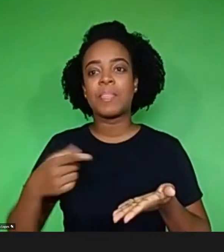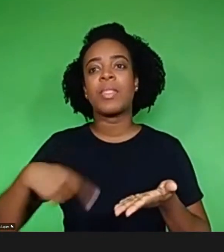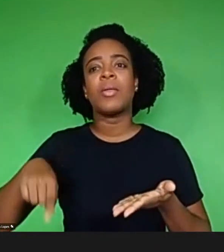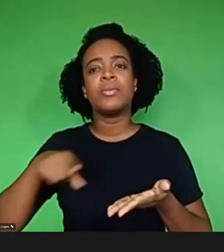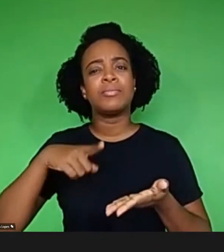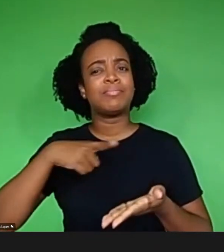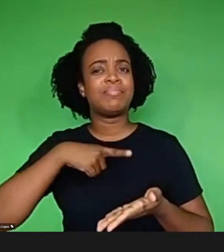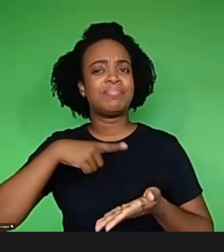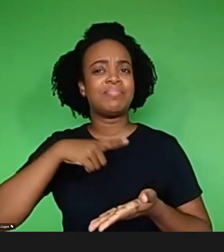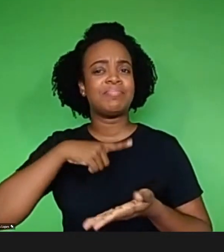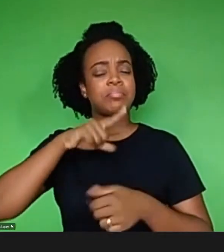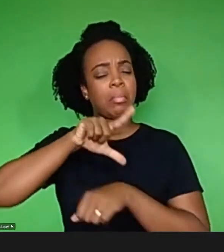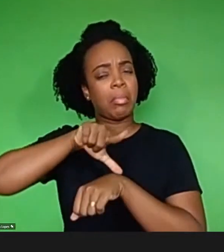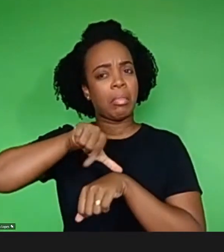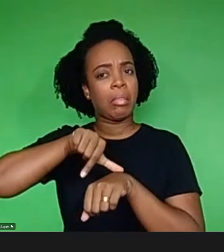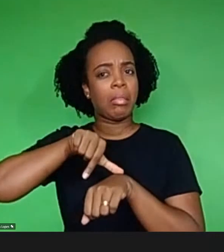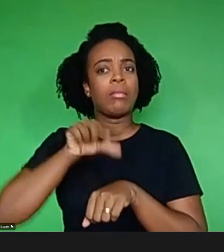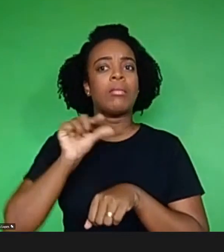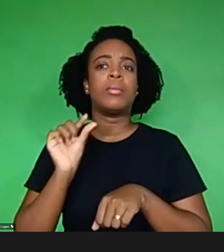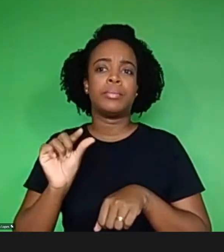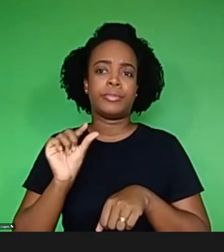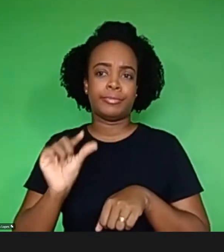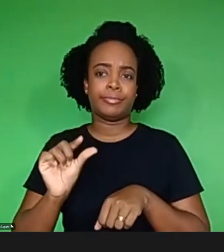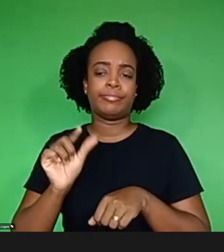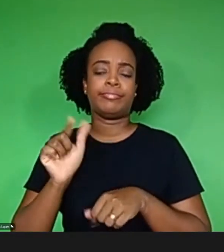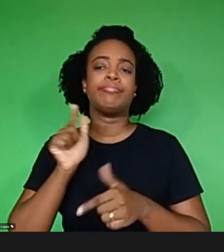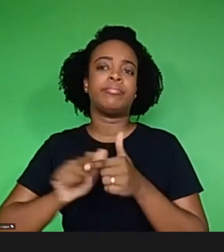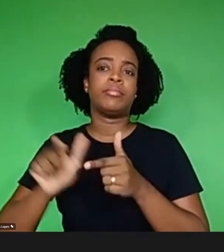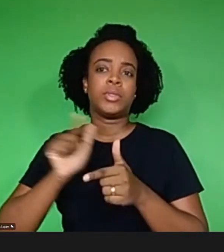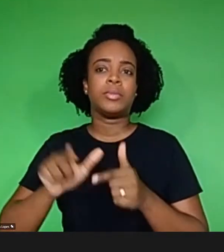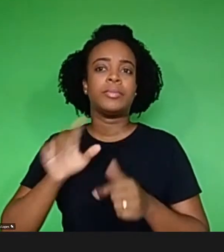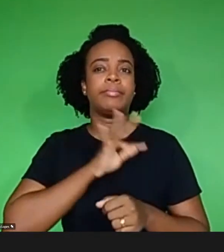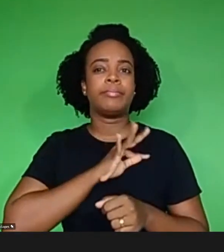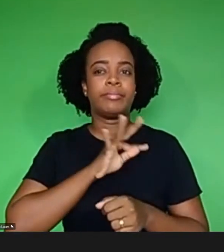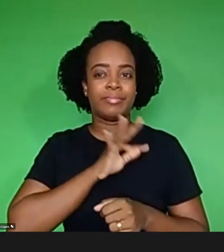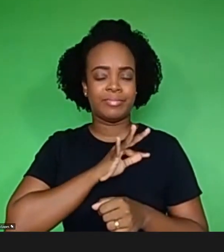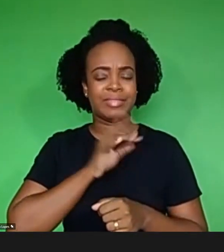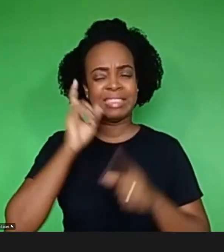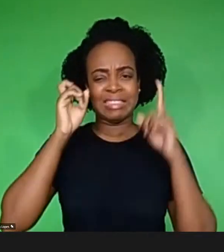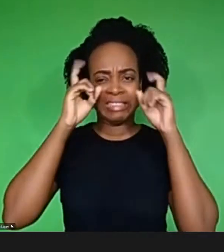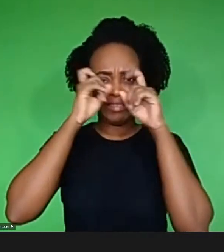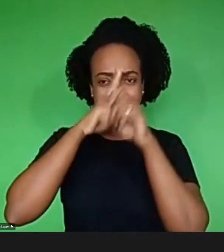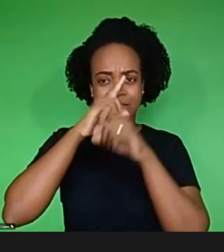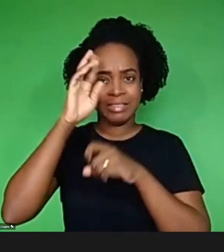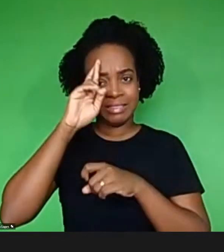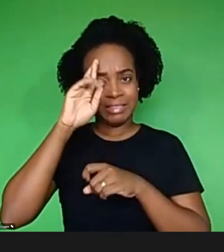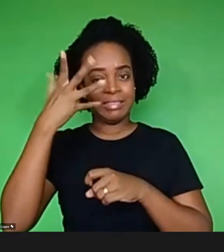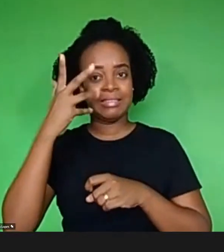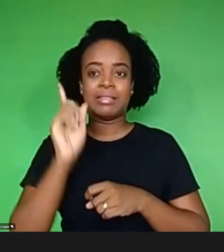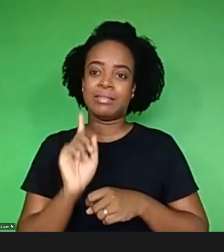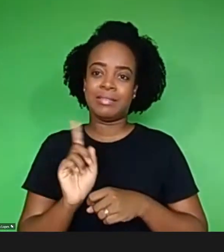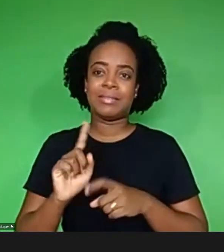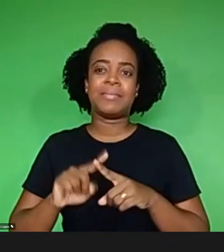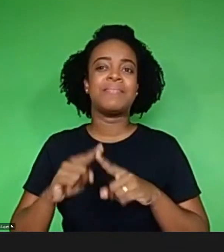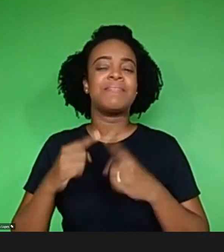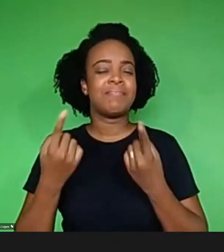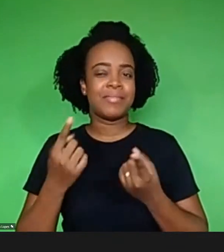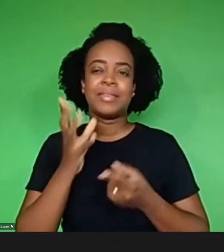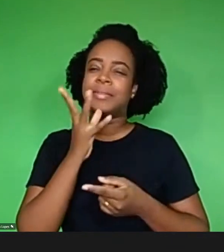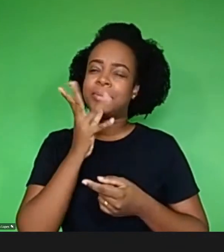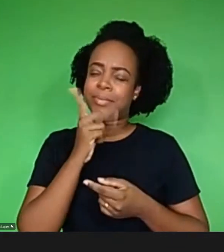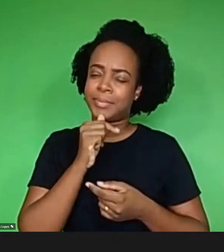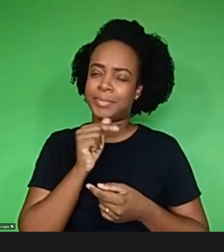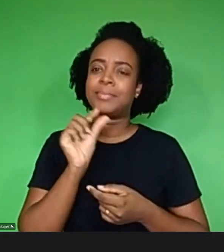atraso, problemas técnicos, nada muito difícil de resolver, mas demorou um pouquinho mais do que o esperado,